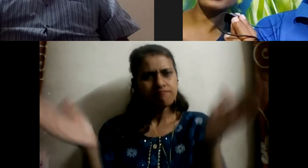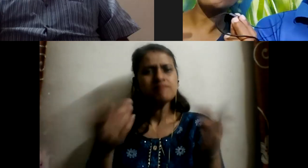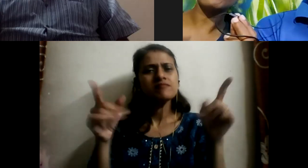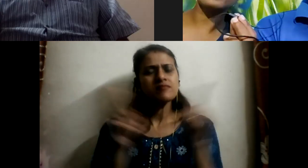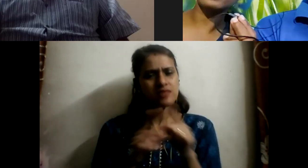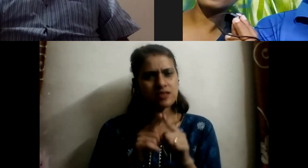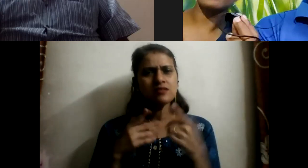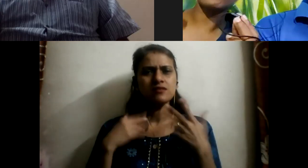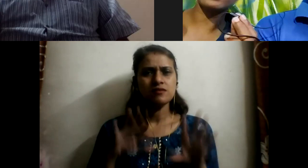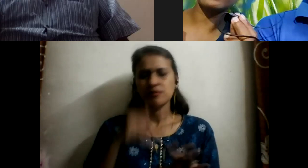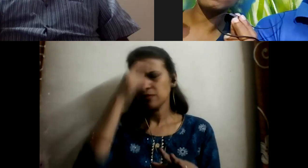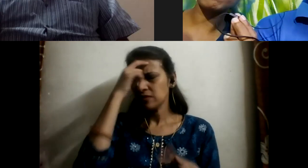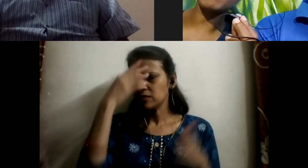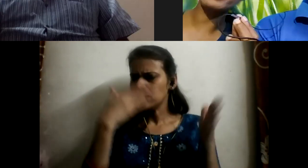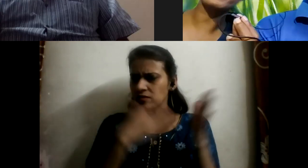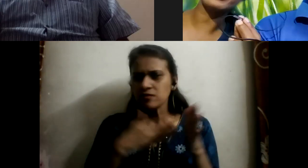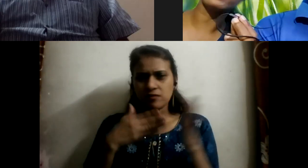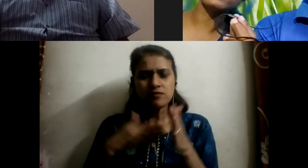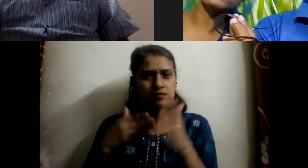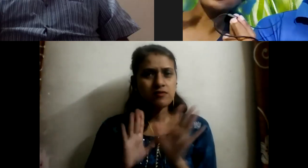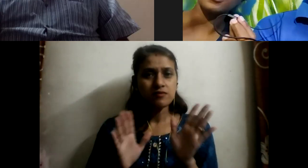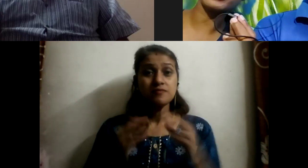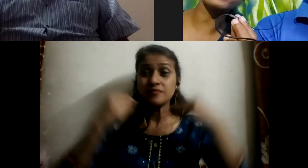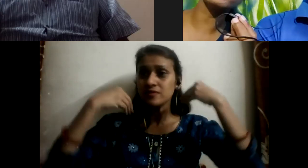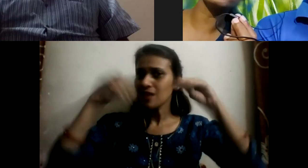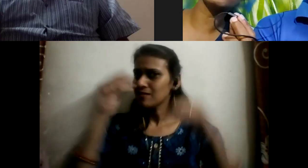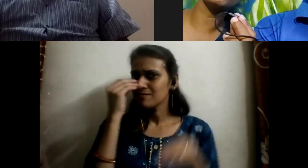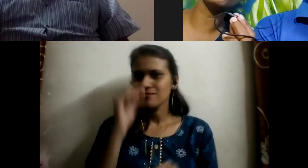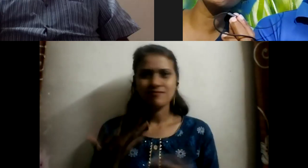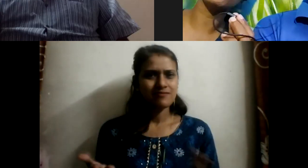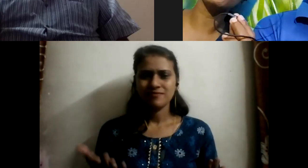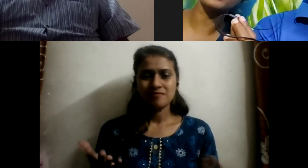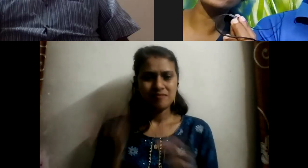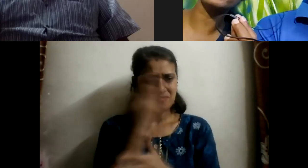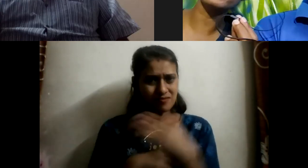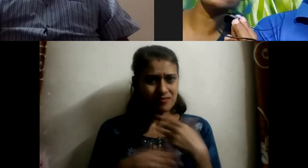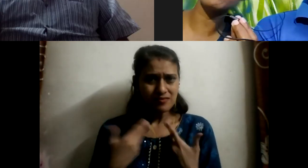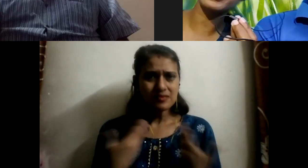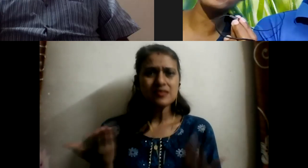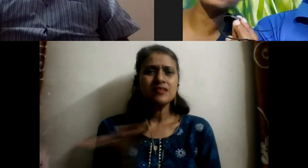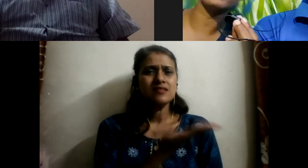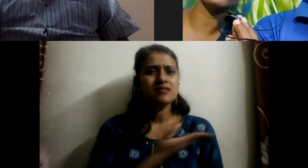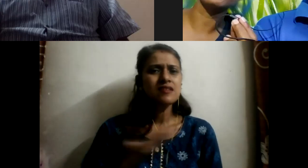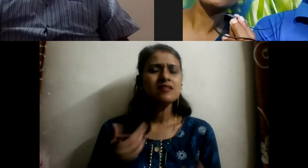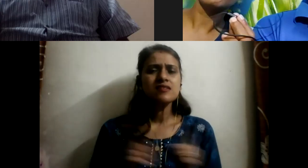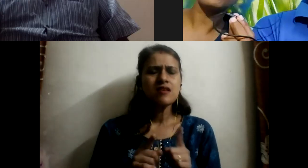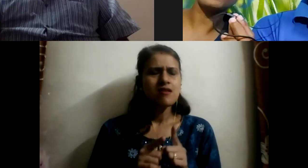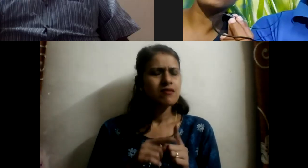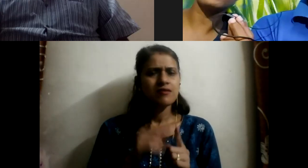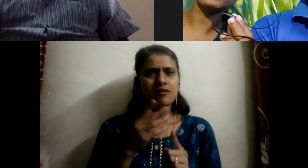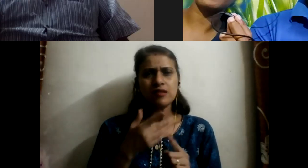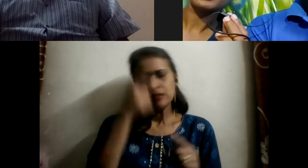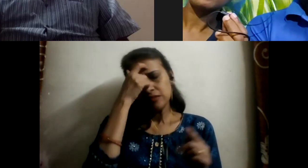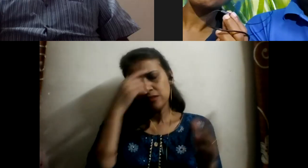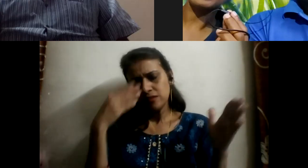सर्कमस्टेंसेस दे आर फेसिंग। मार्केटिंग, हमारे जैसे डिसेबल्ड लोगों को मार्केटिंग इज द मेन चैलेंज वी आर